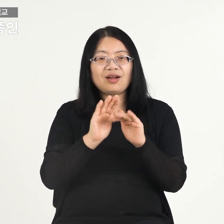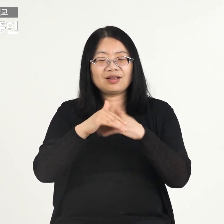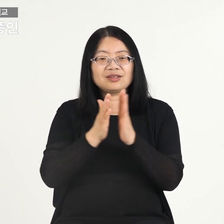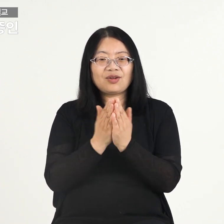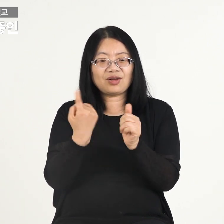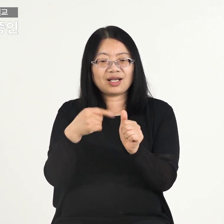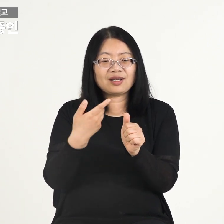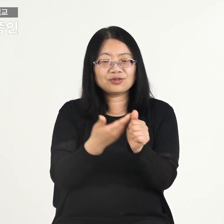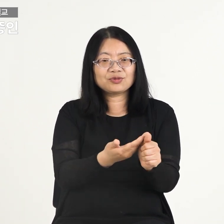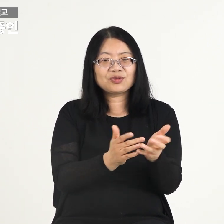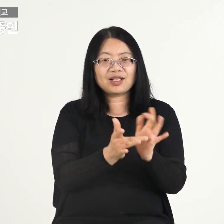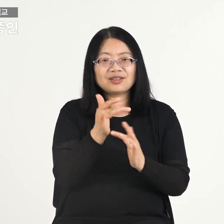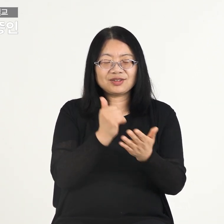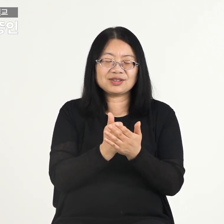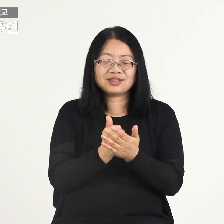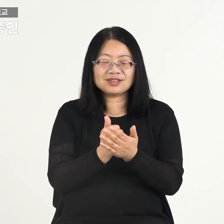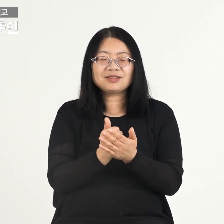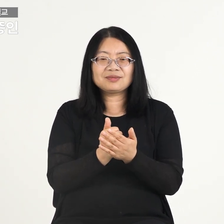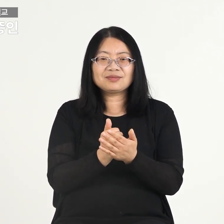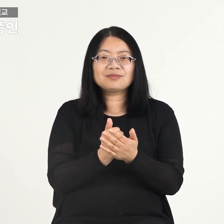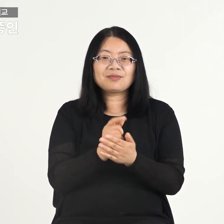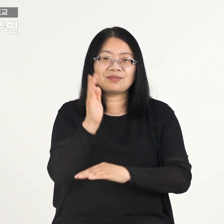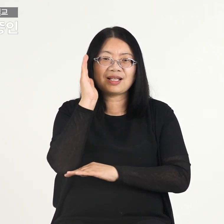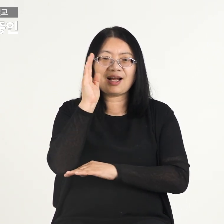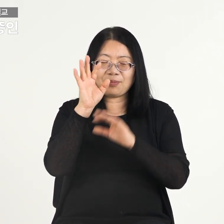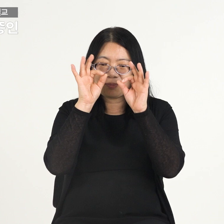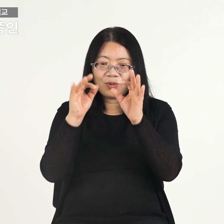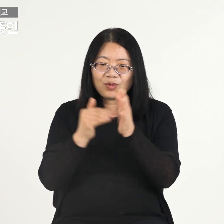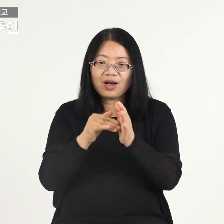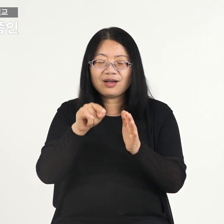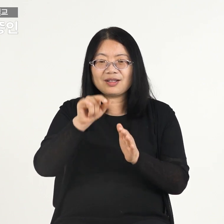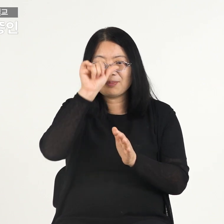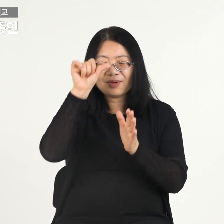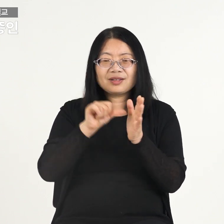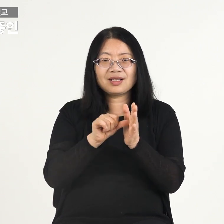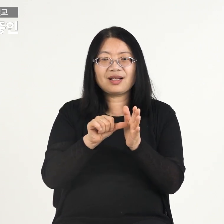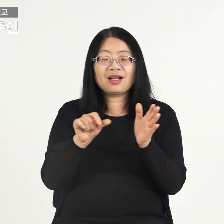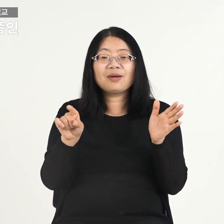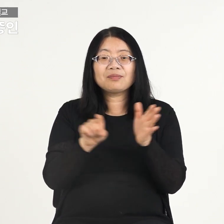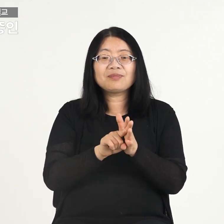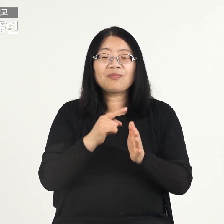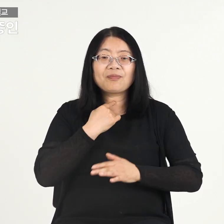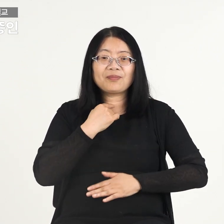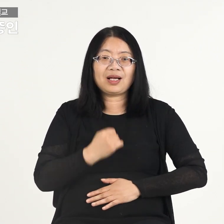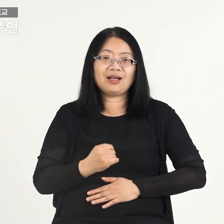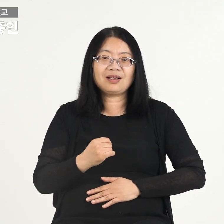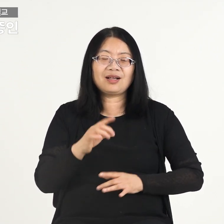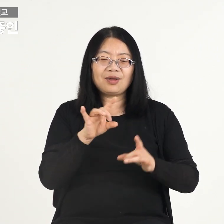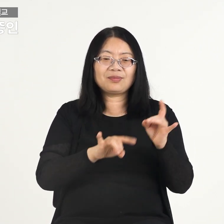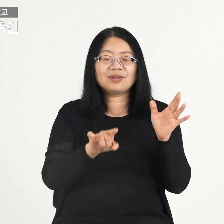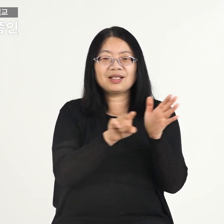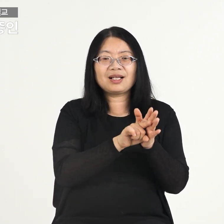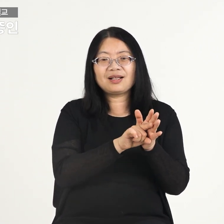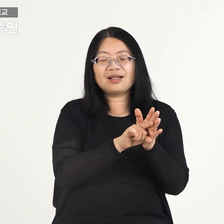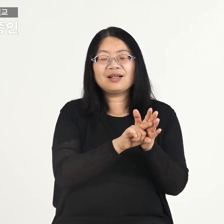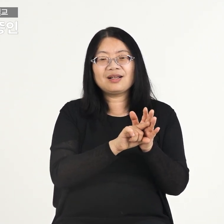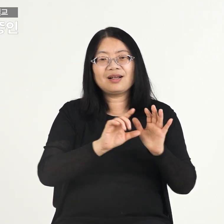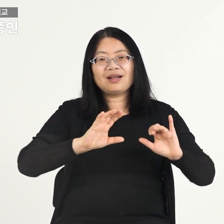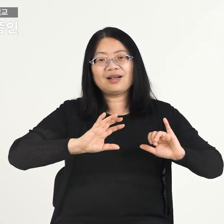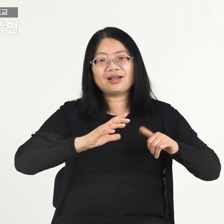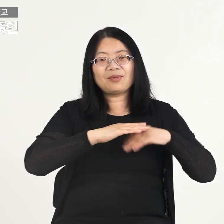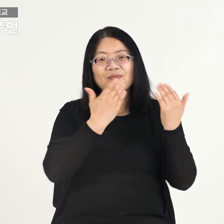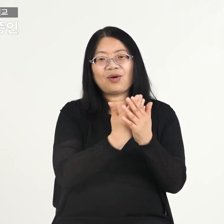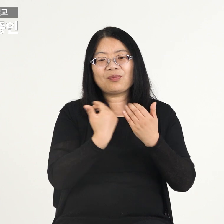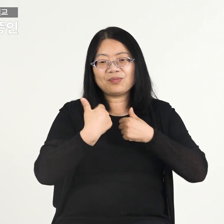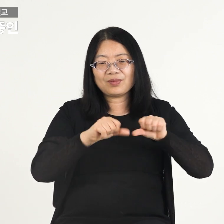예수 소개받고 거기서 평생 믿던 그 불교의 세계를